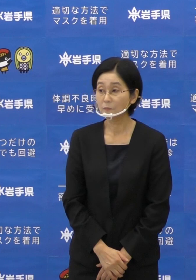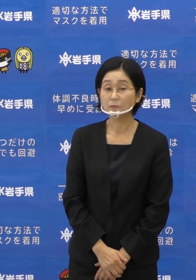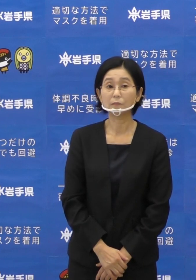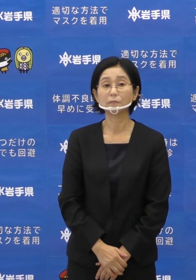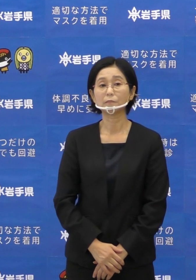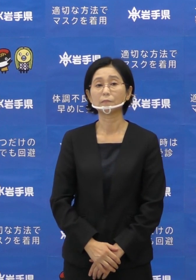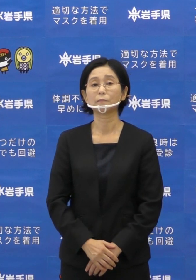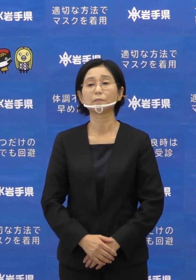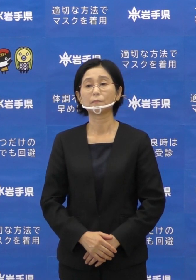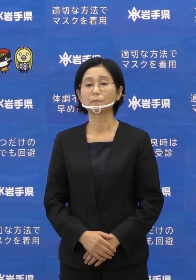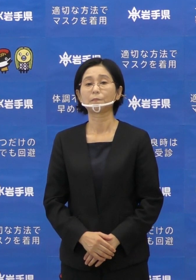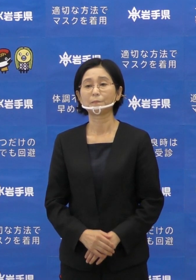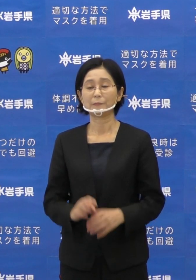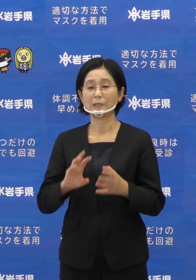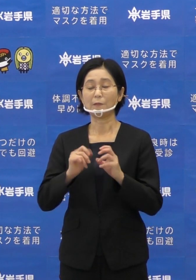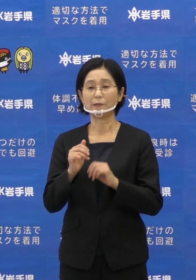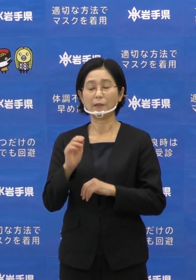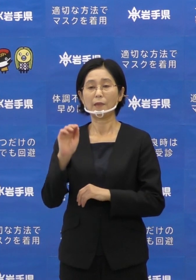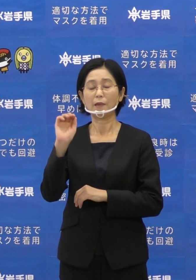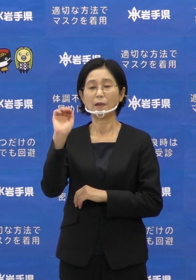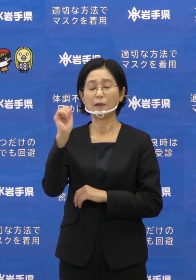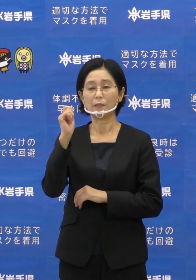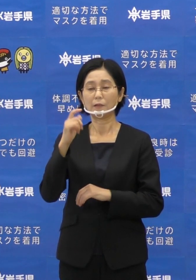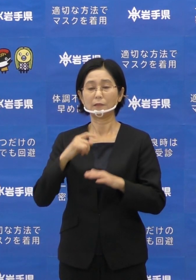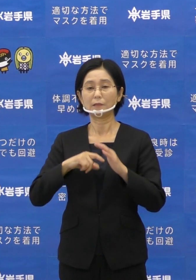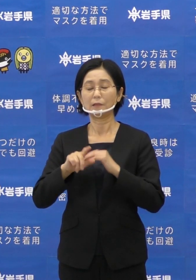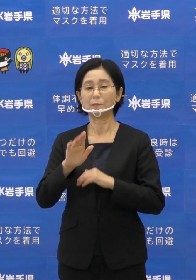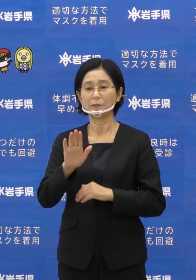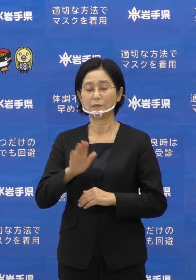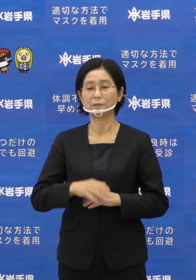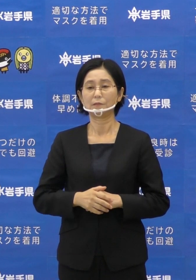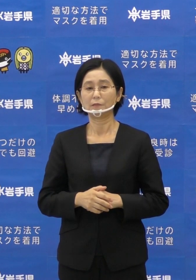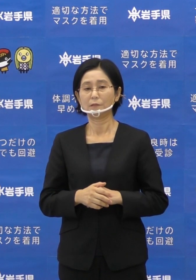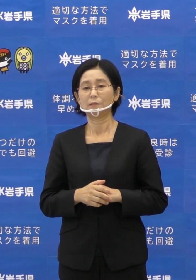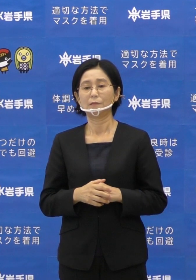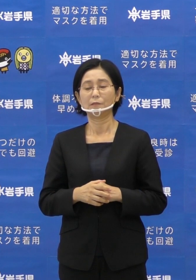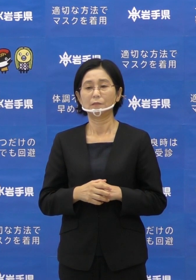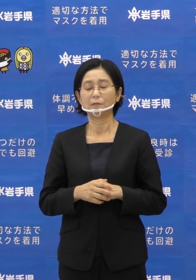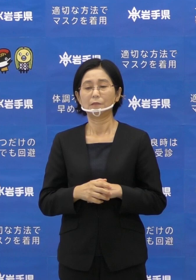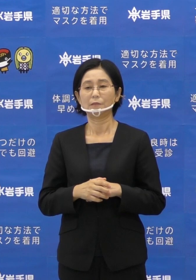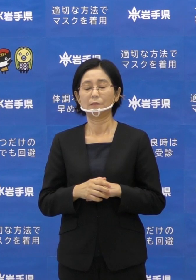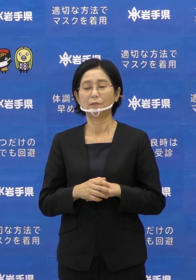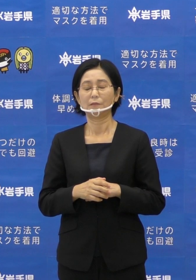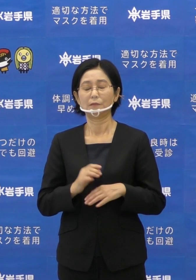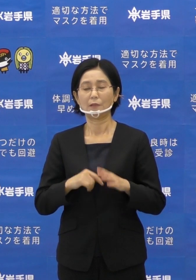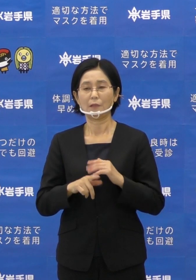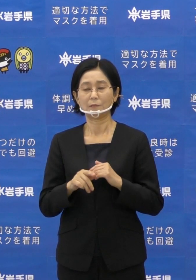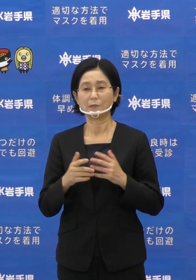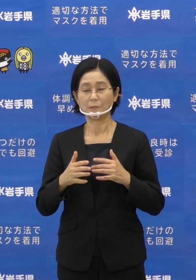はい、あすみません、岩手朝日テレビの鶴巻です。そのスターウォーズの関係でですね、